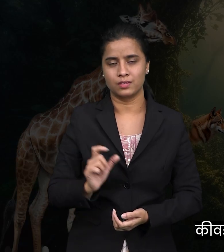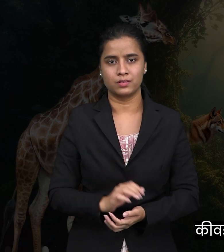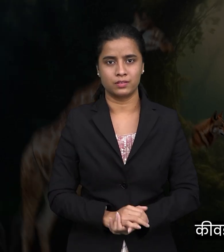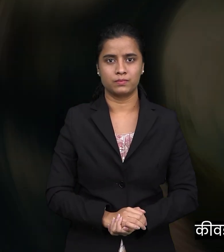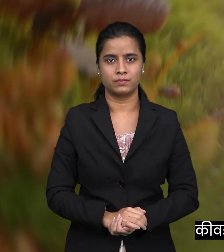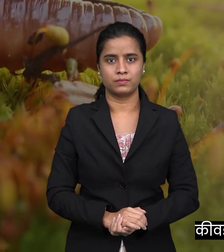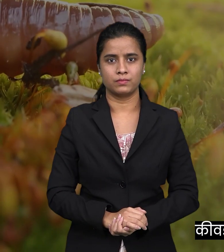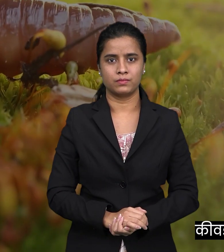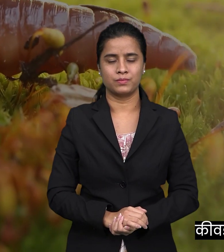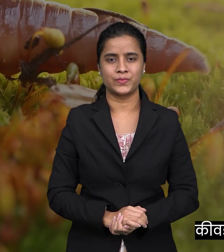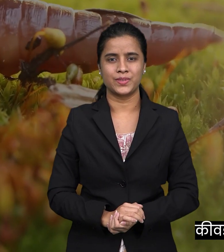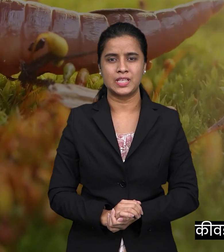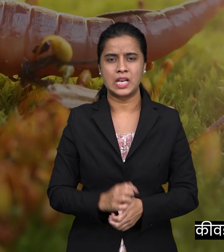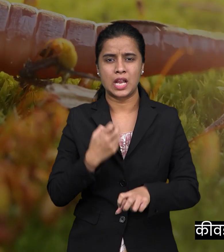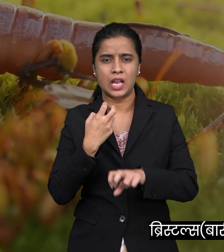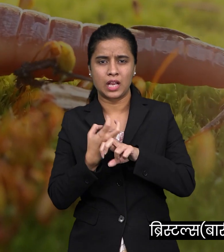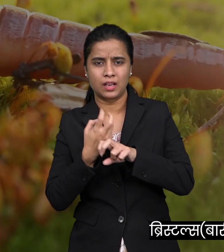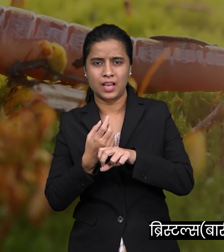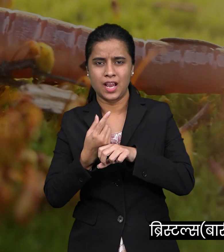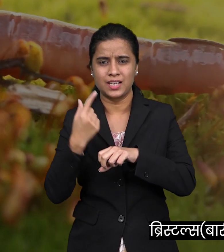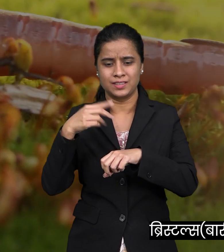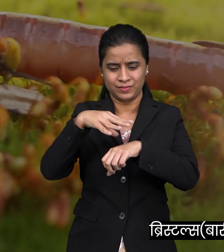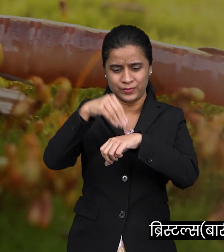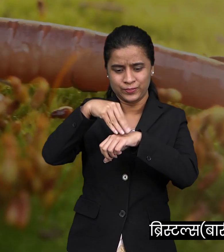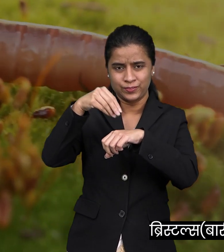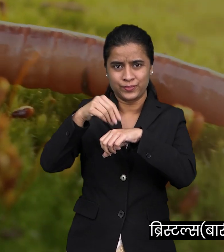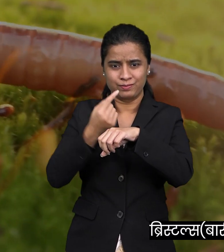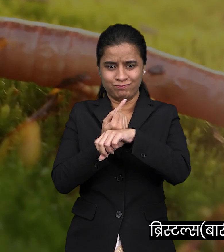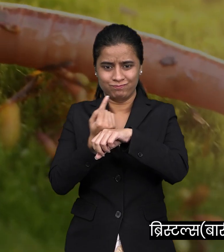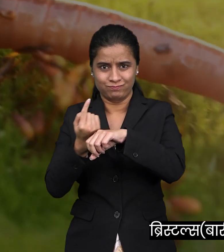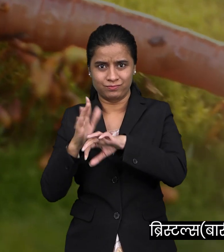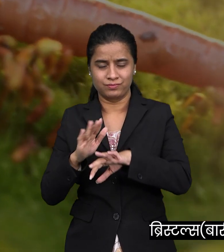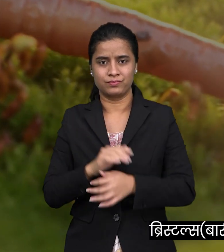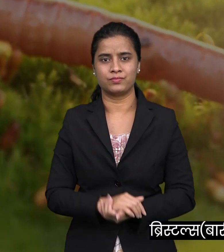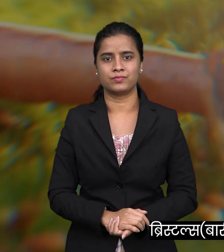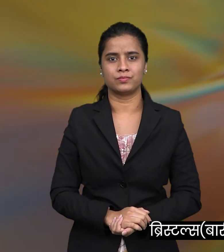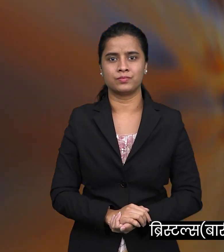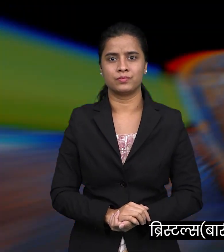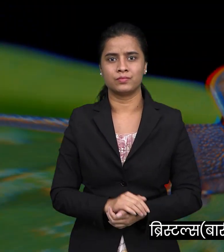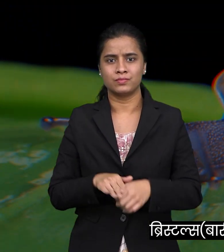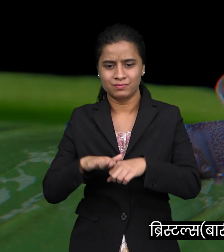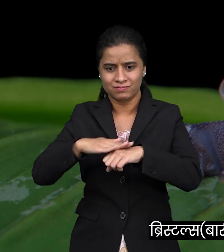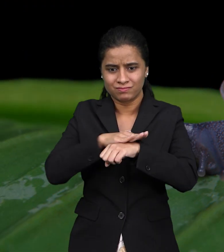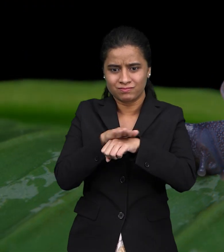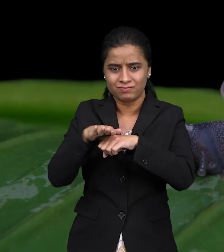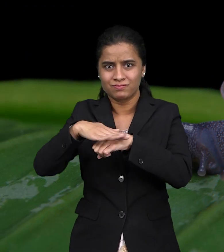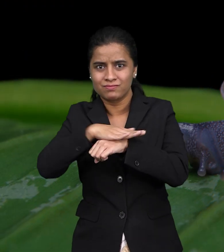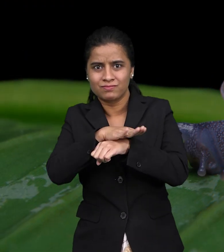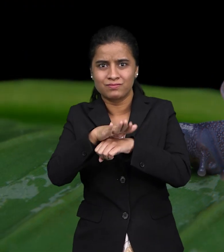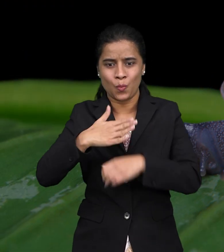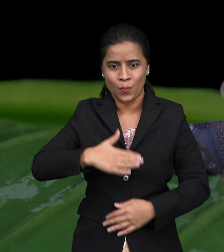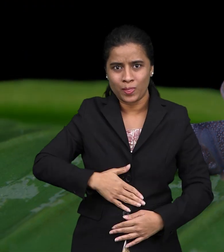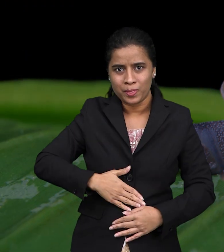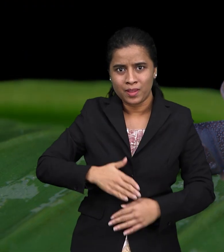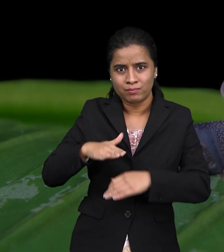कीवर्ड्स: अति महत्त्वाचे शब्द: ब्रिस्टल्स, बारीक तंतू किंवा रोम, लहान केस,